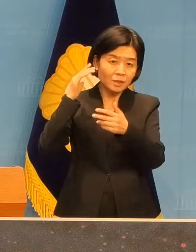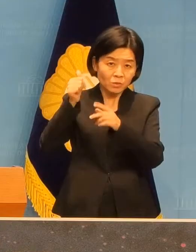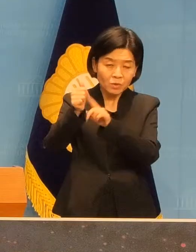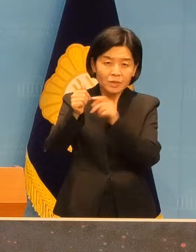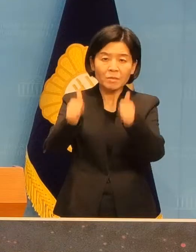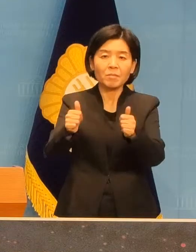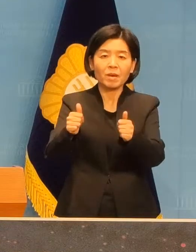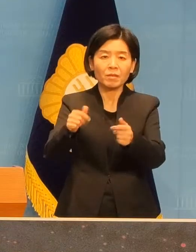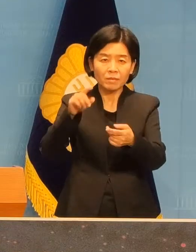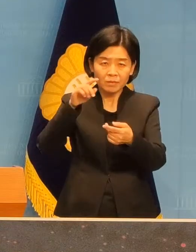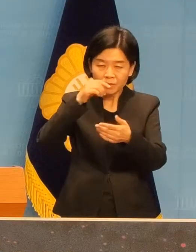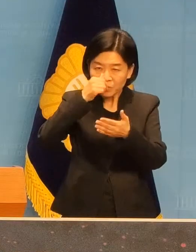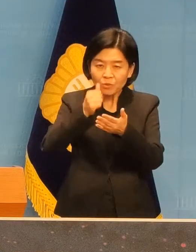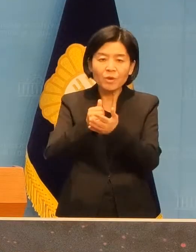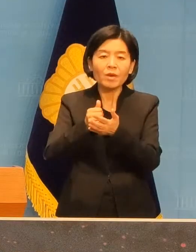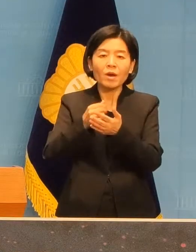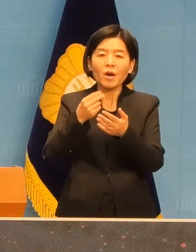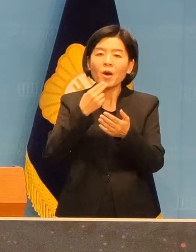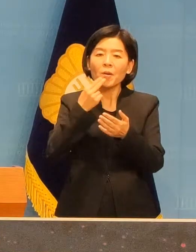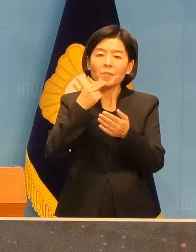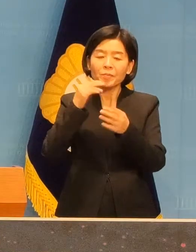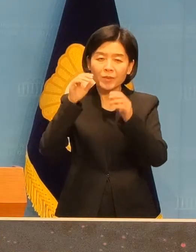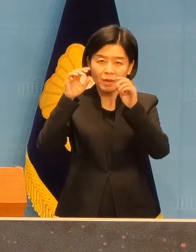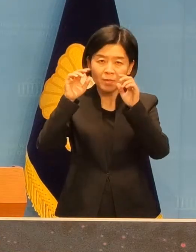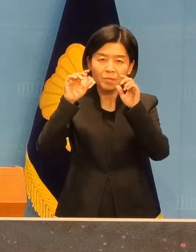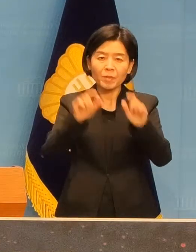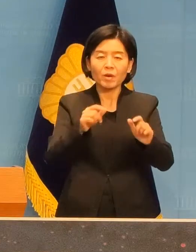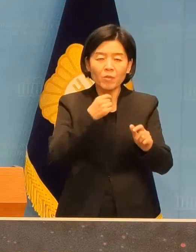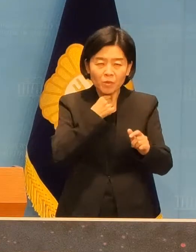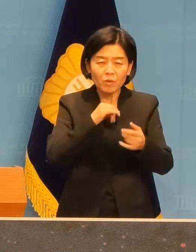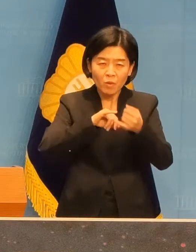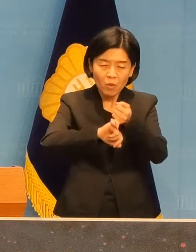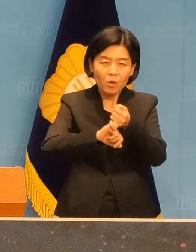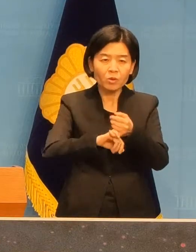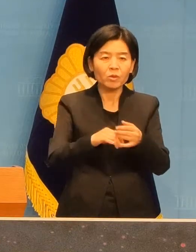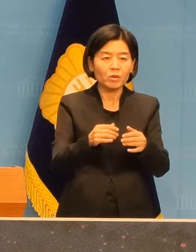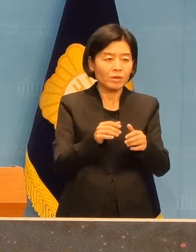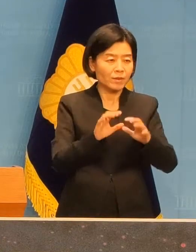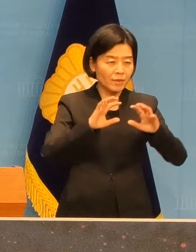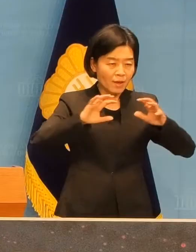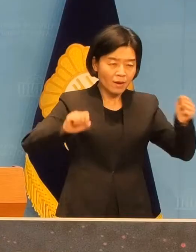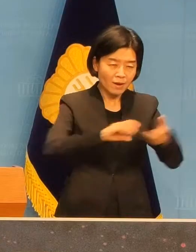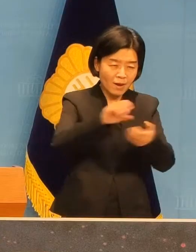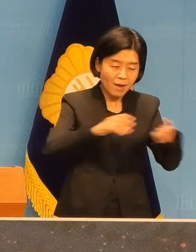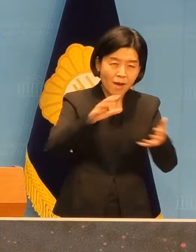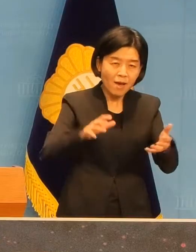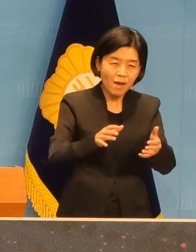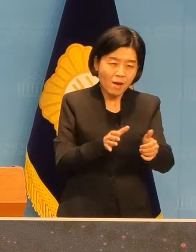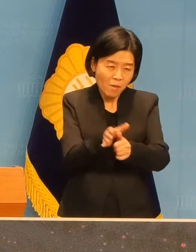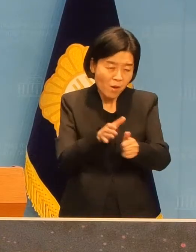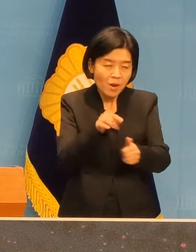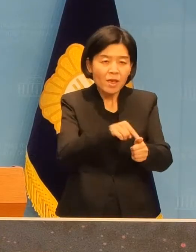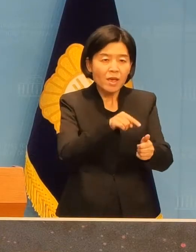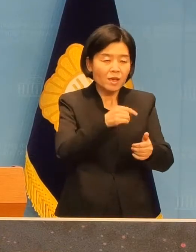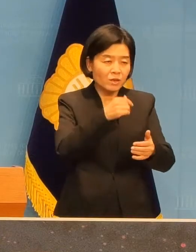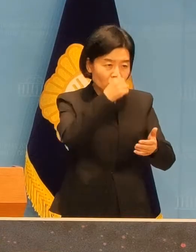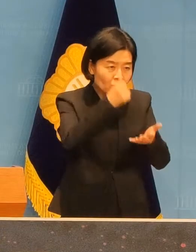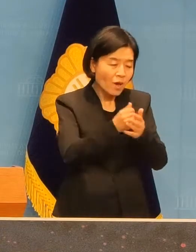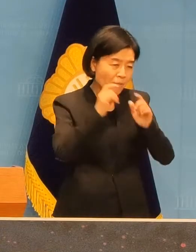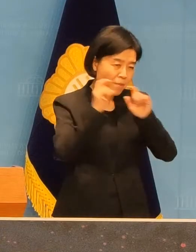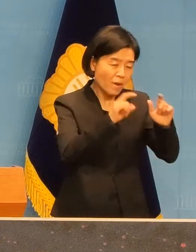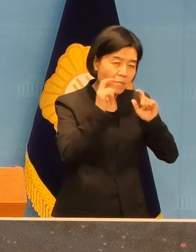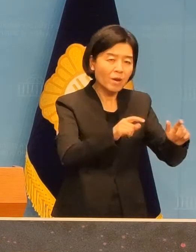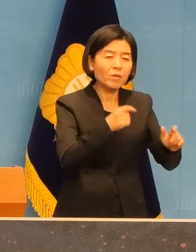하나는 내란몰이 유죄 찍어내기입니다. 그러기 위해 의혹 부풀리기, 가짜뉴스 퍼뜨리기를